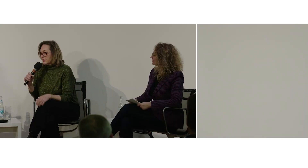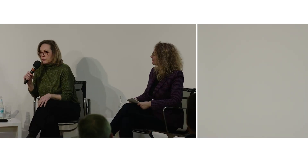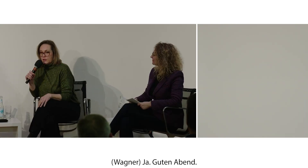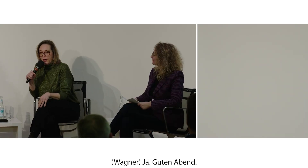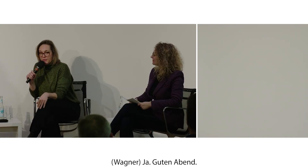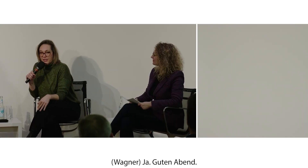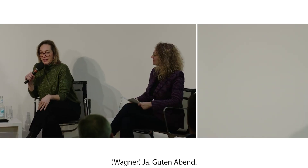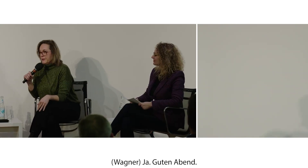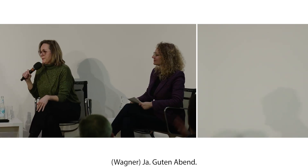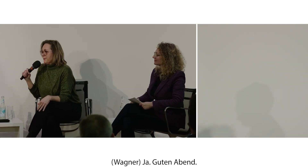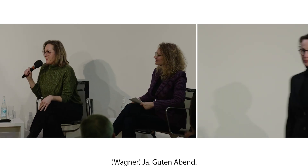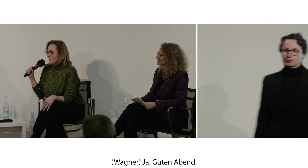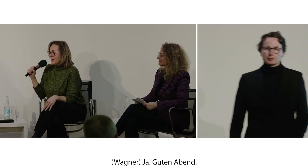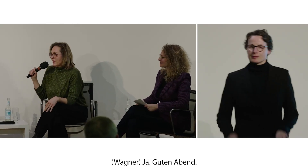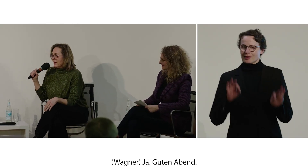Ja, guten Abend.